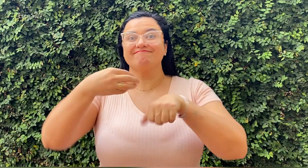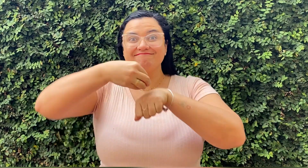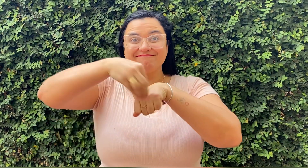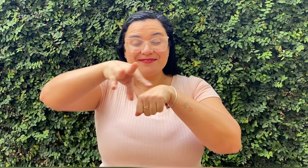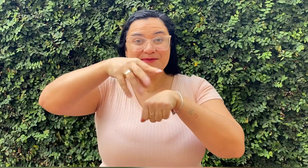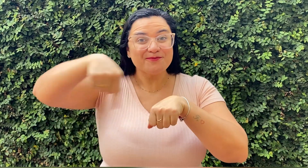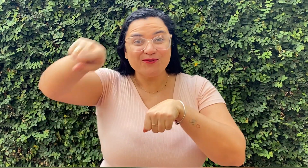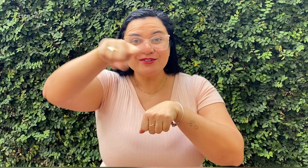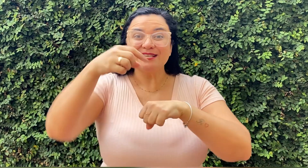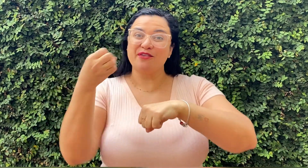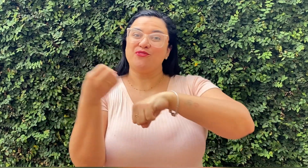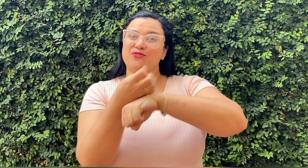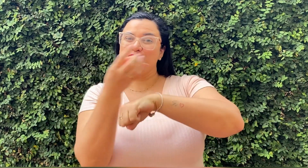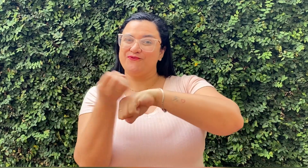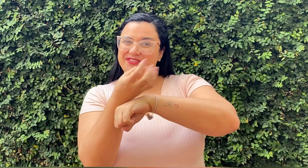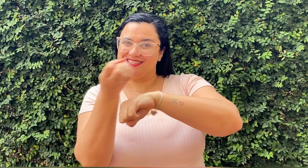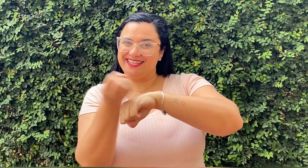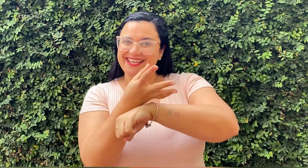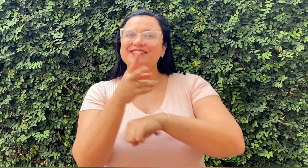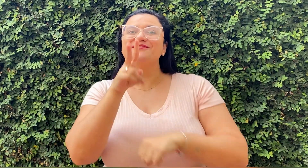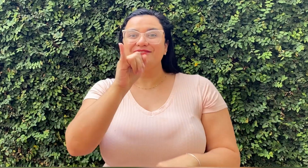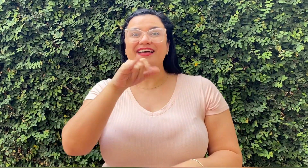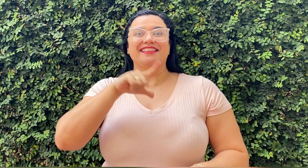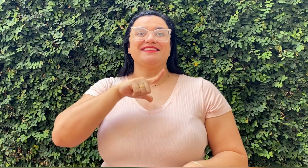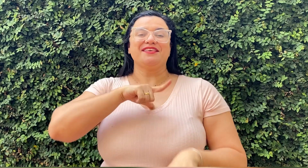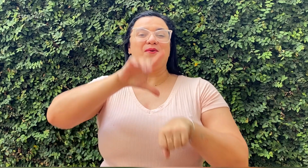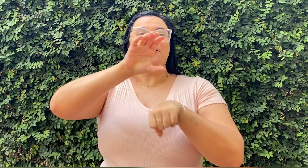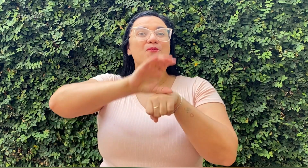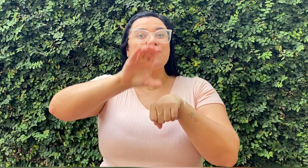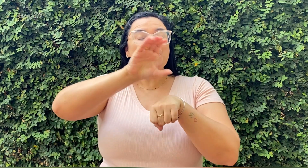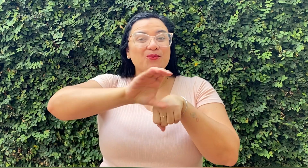Então aproveita essas dicas e também, ó, uma novidade